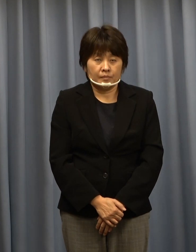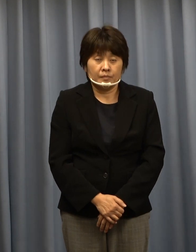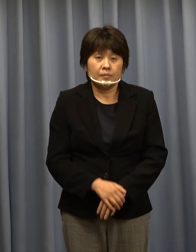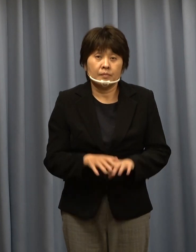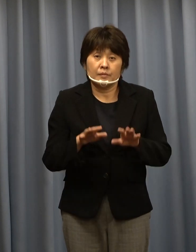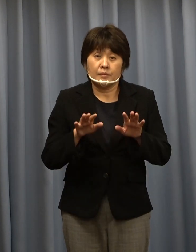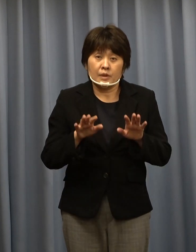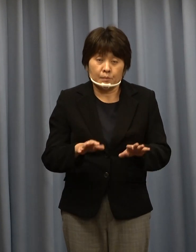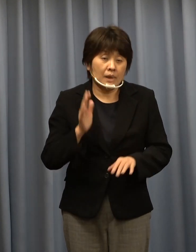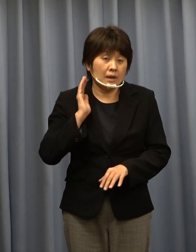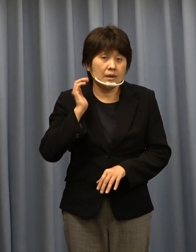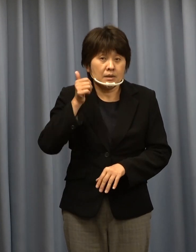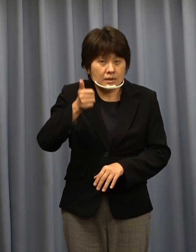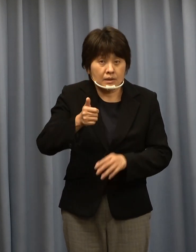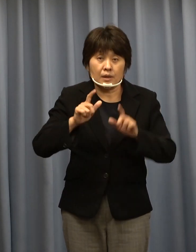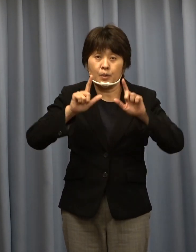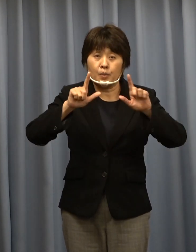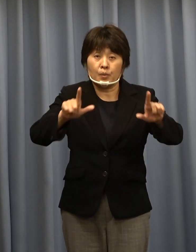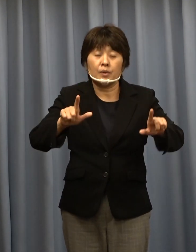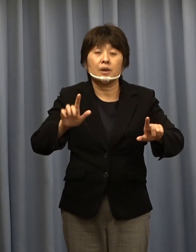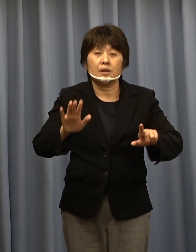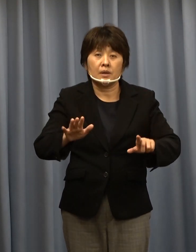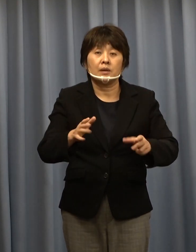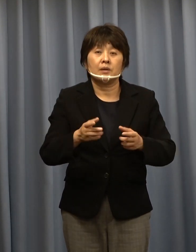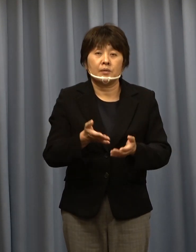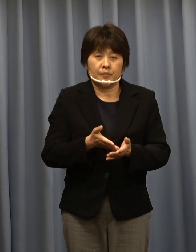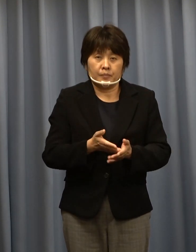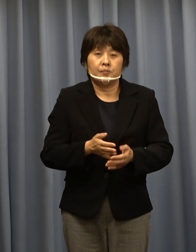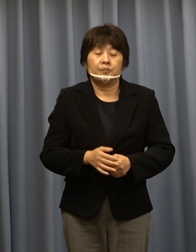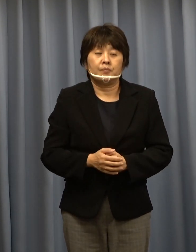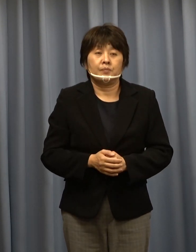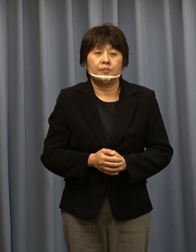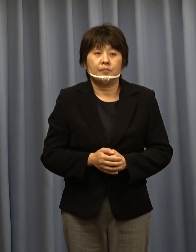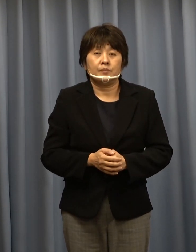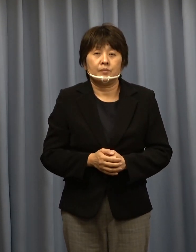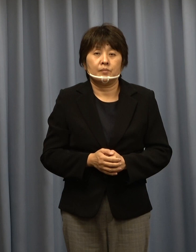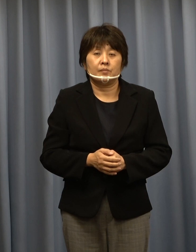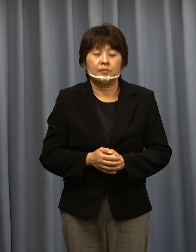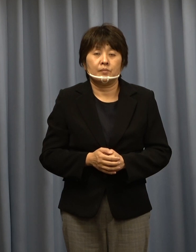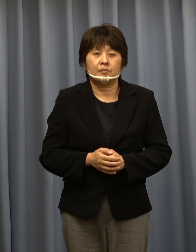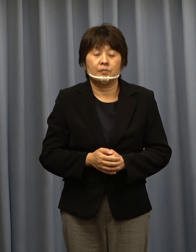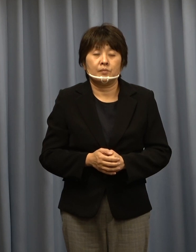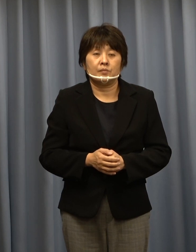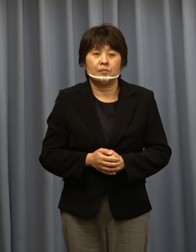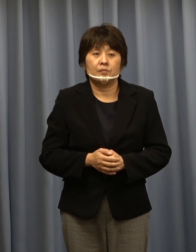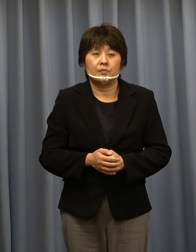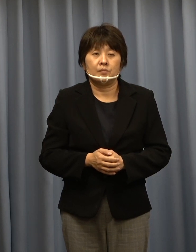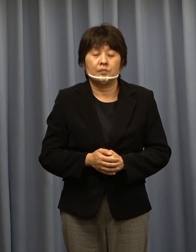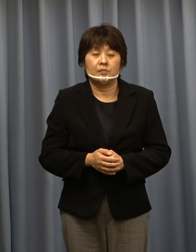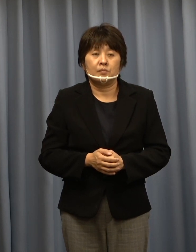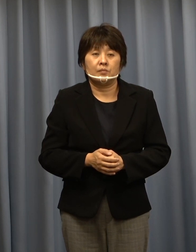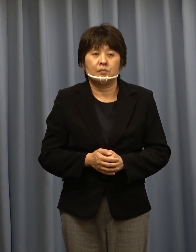ただいま知事からご報告をいただいたところですけれども、まずこの